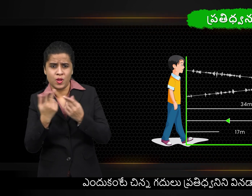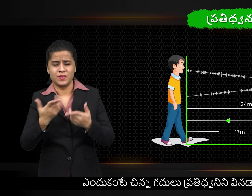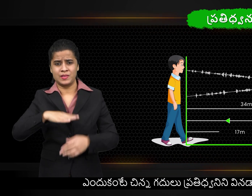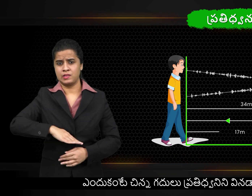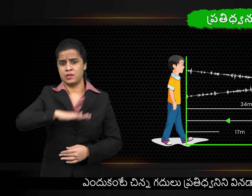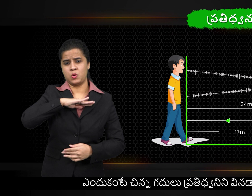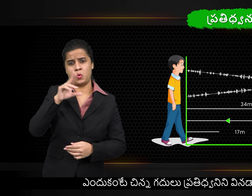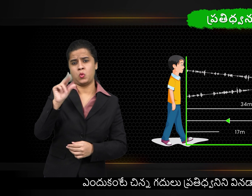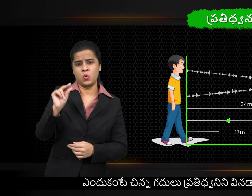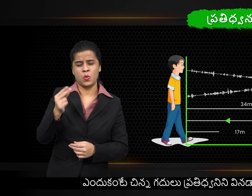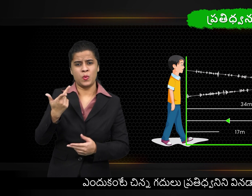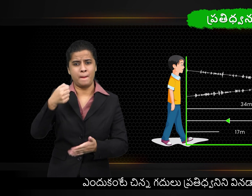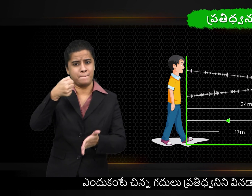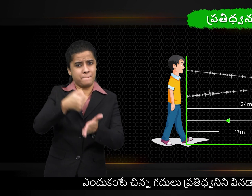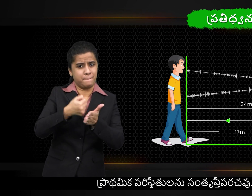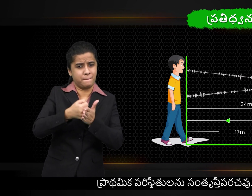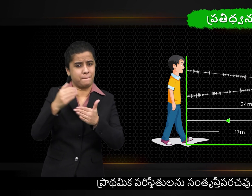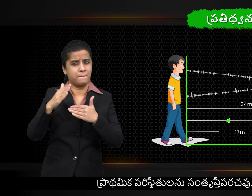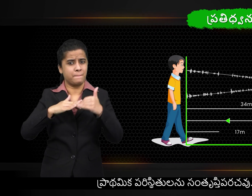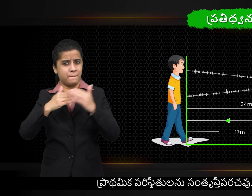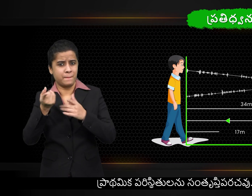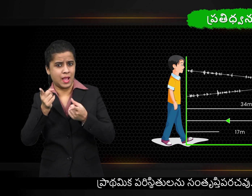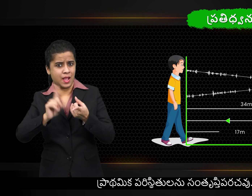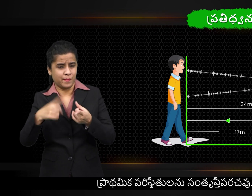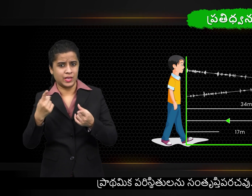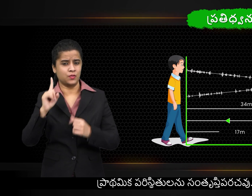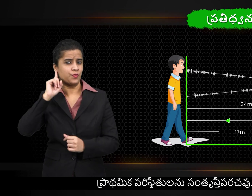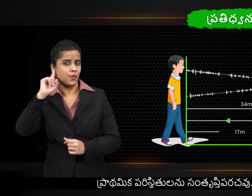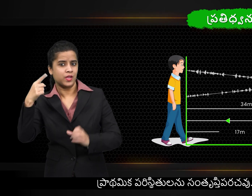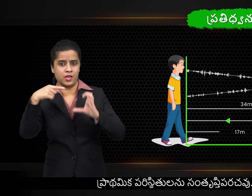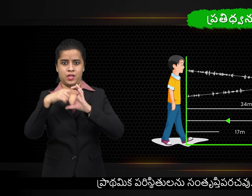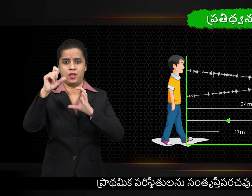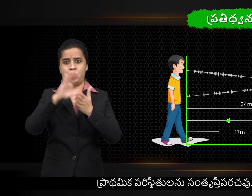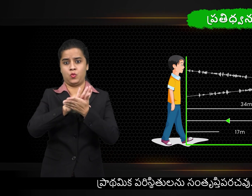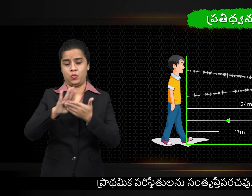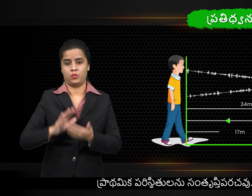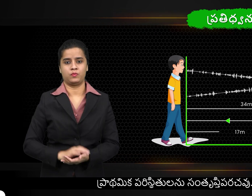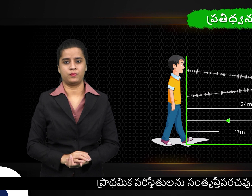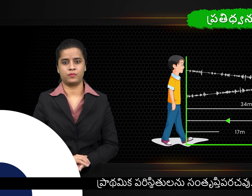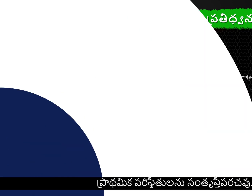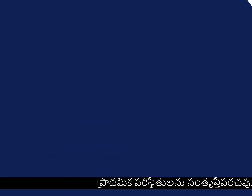ఎందుకంటే చిన్న గదులు ప్రతిధ్వనిని వినడానికి ప్రాథమిక పరిస్థితులను సంతృప్తిపరచవు.